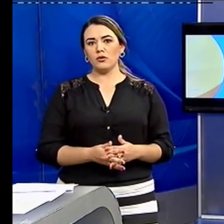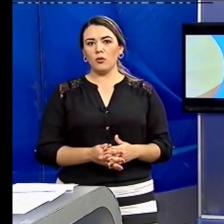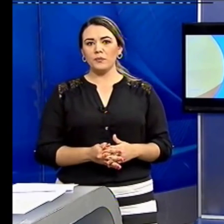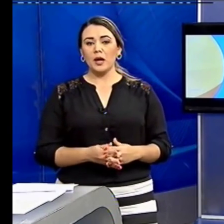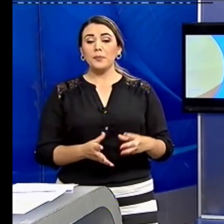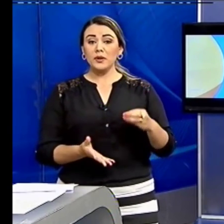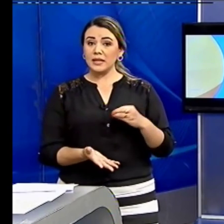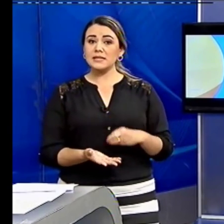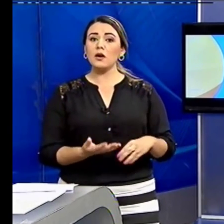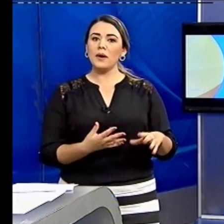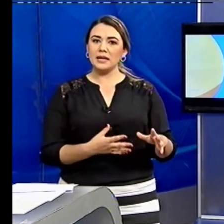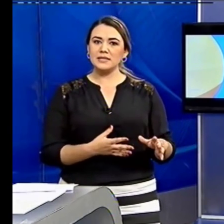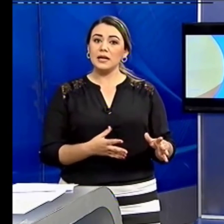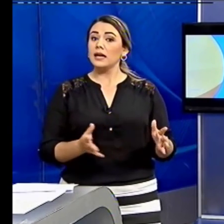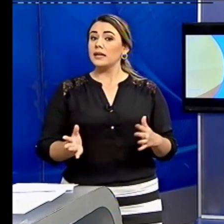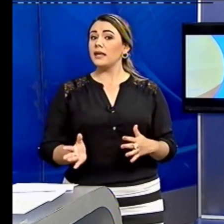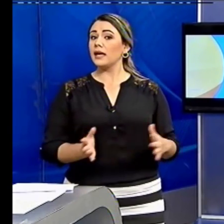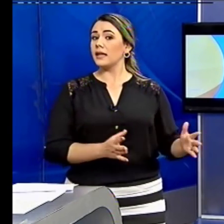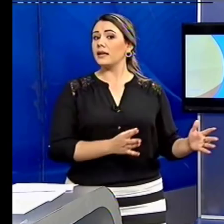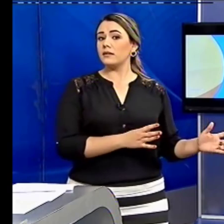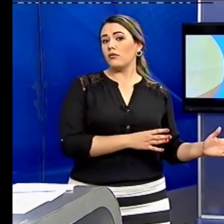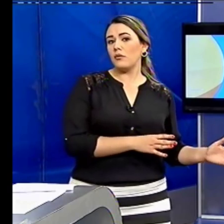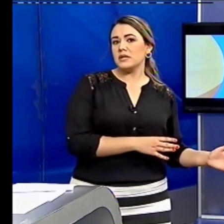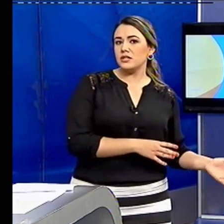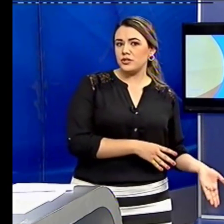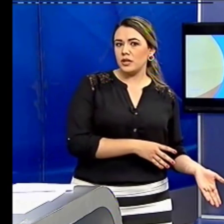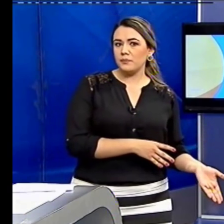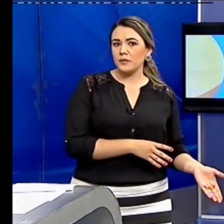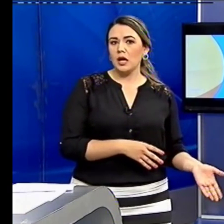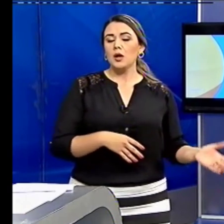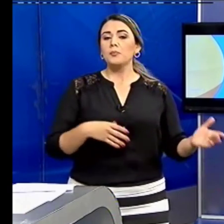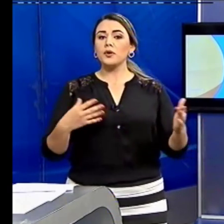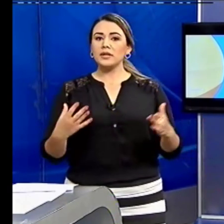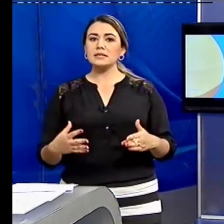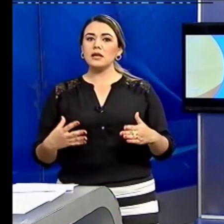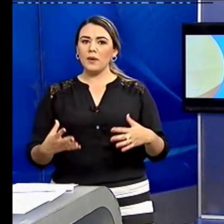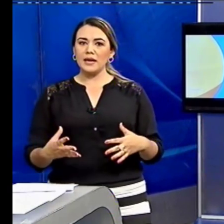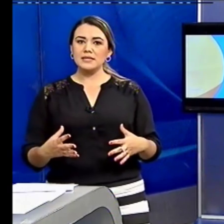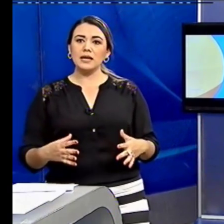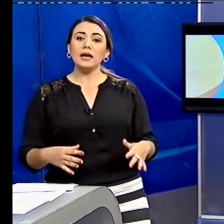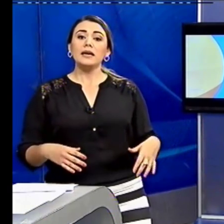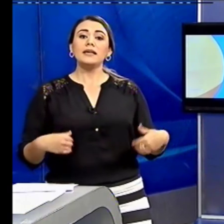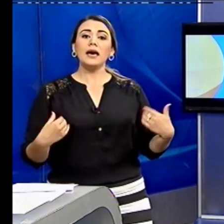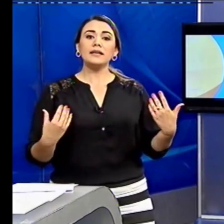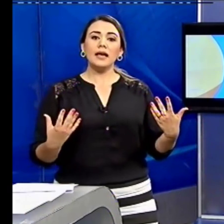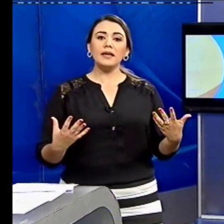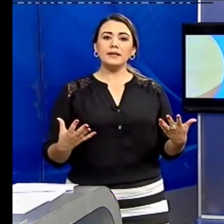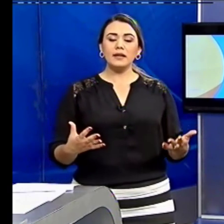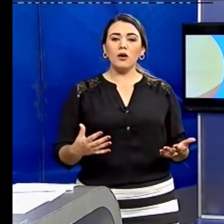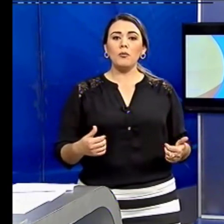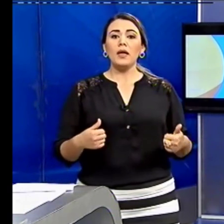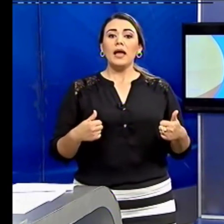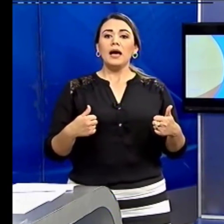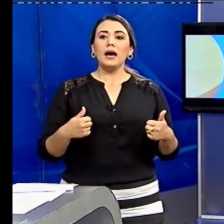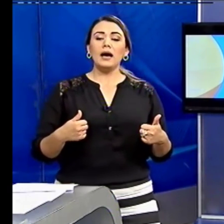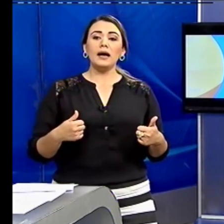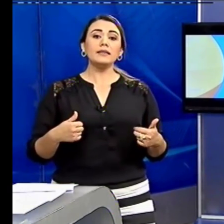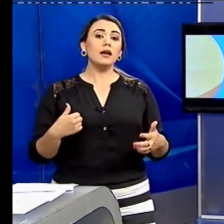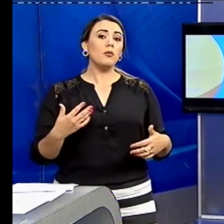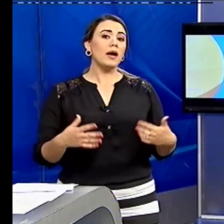trabalhador. Proteção essa que até então não existia. Proteção essa que até então não